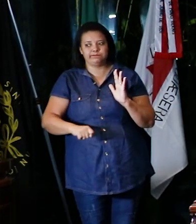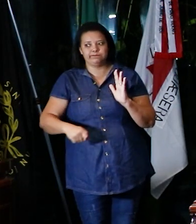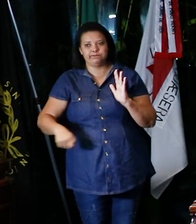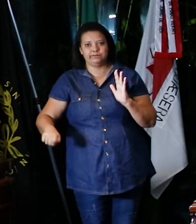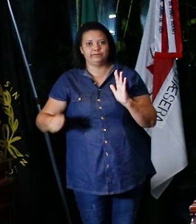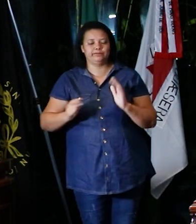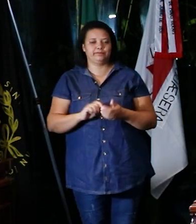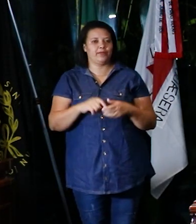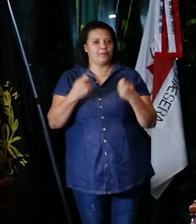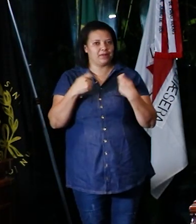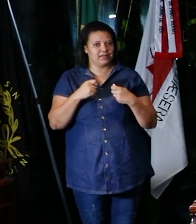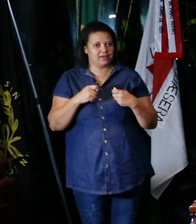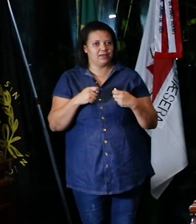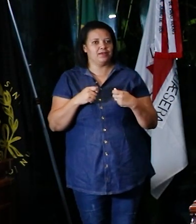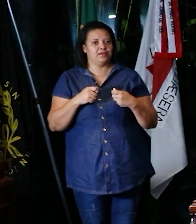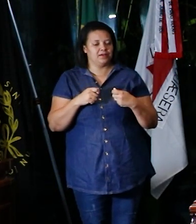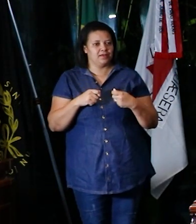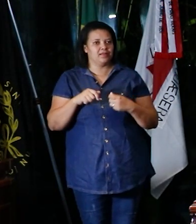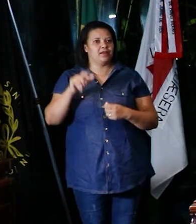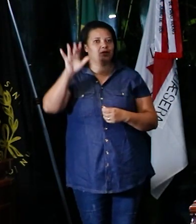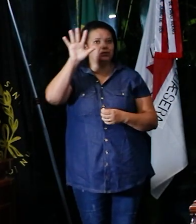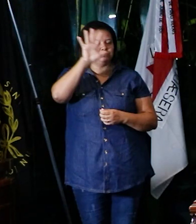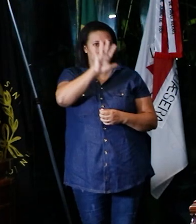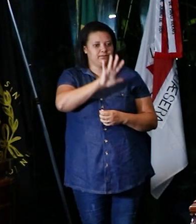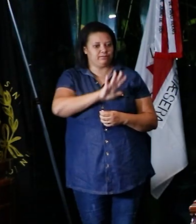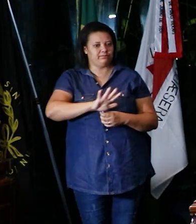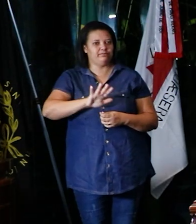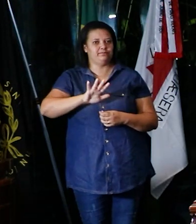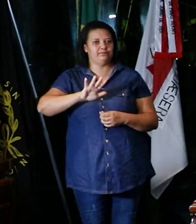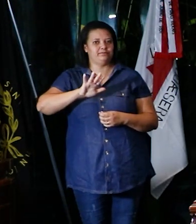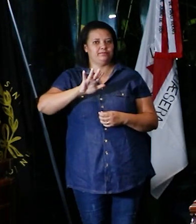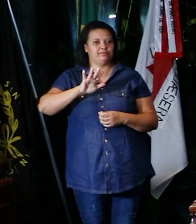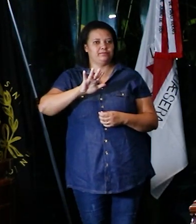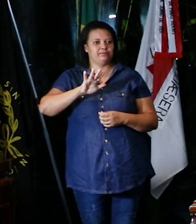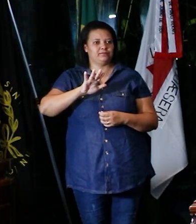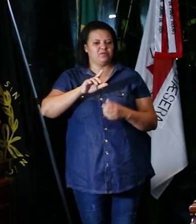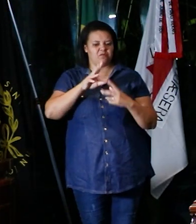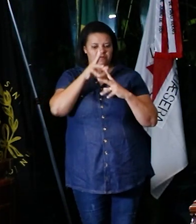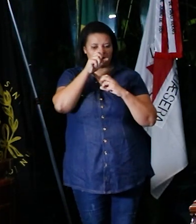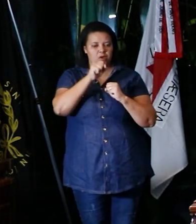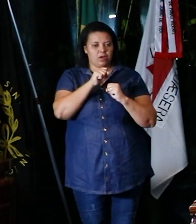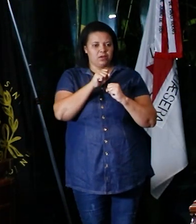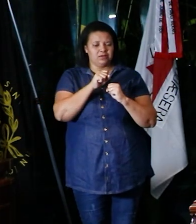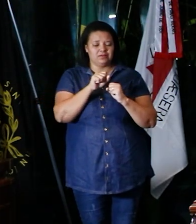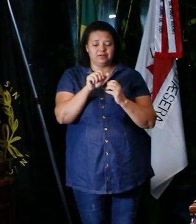Tem de haver um nacionalismo muito forte. Nada disso.